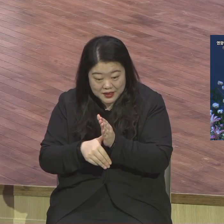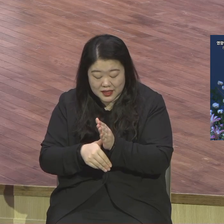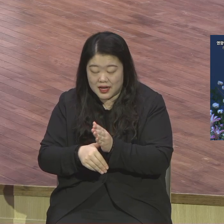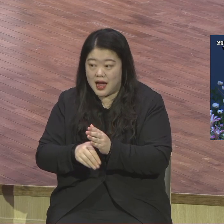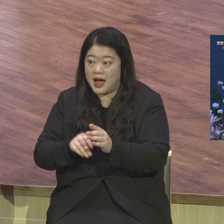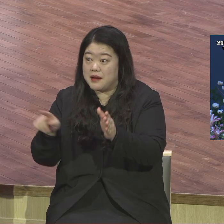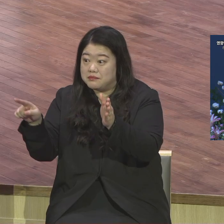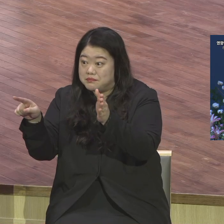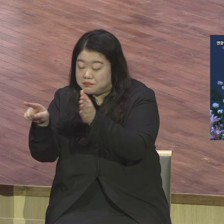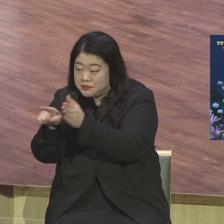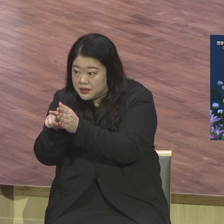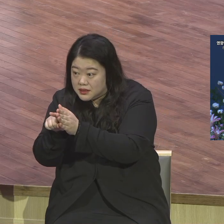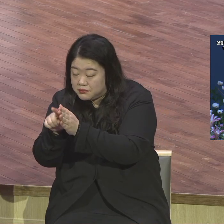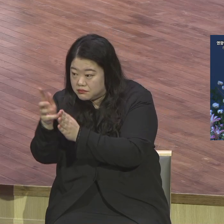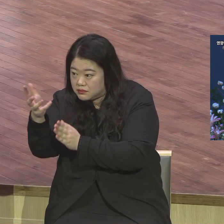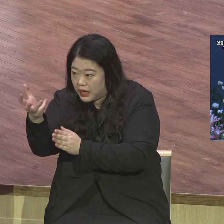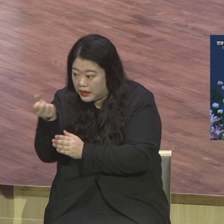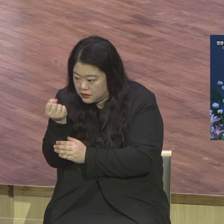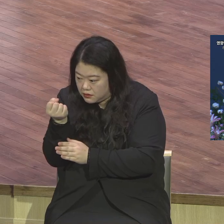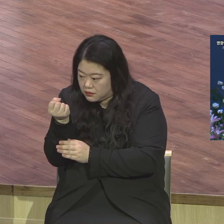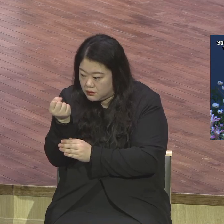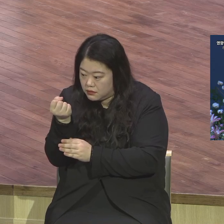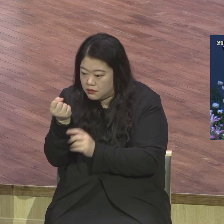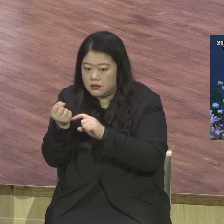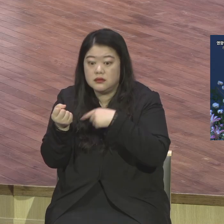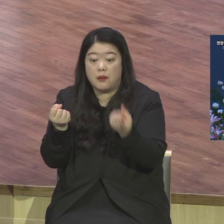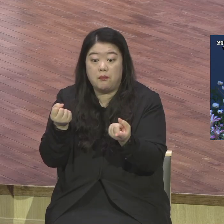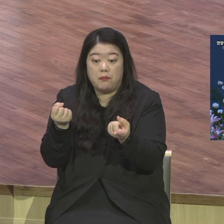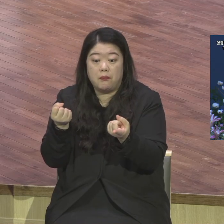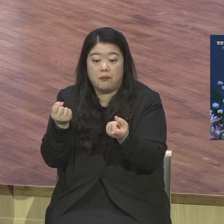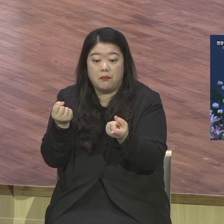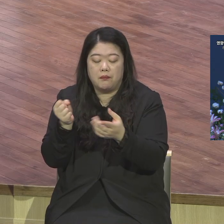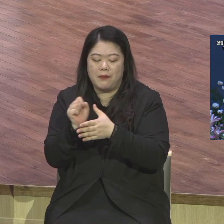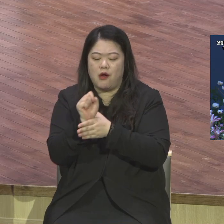믿음의 열매가 나타나야 된다.